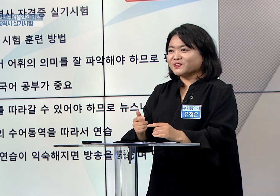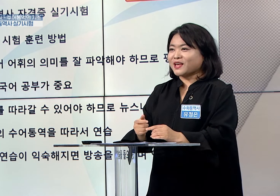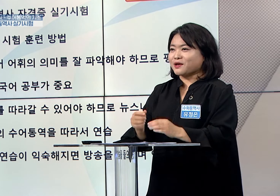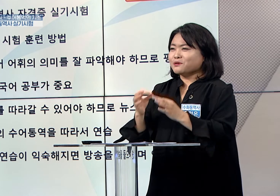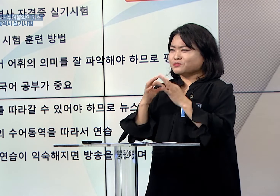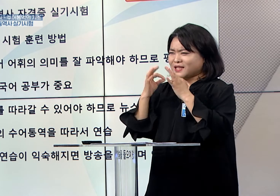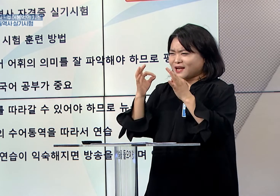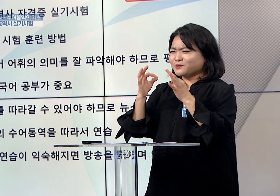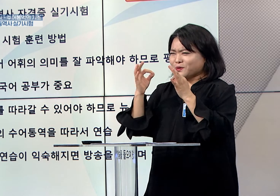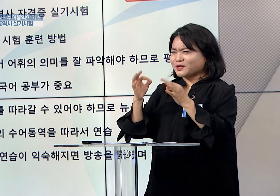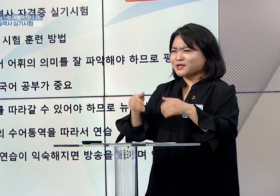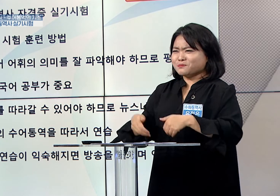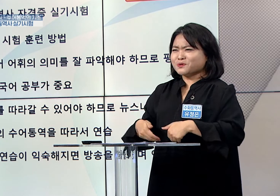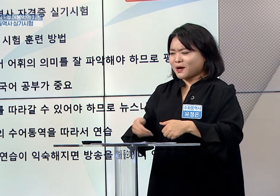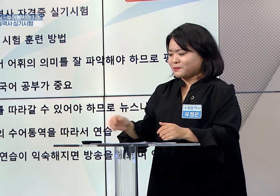네, 부단한 노력이 필요합니다.